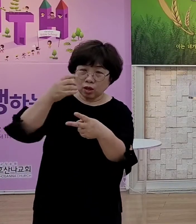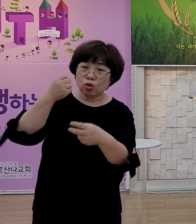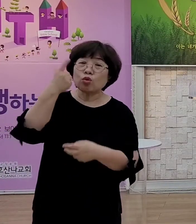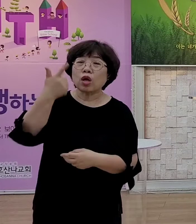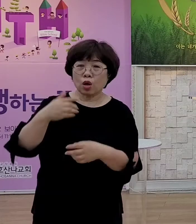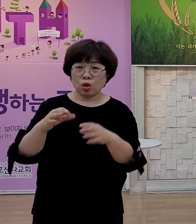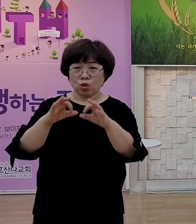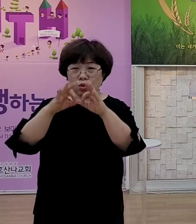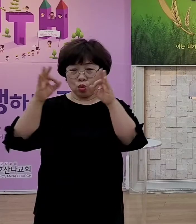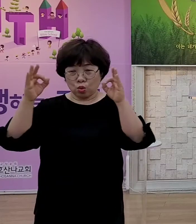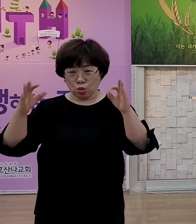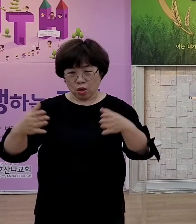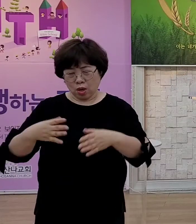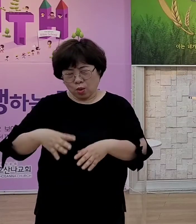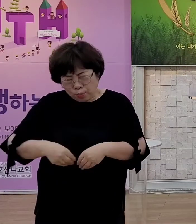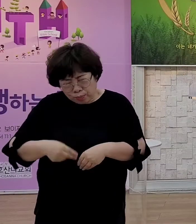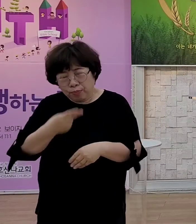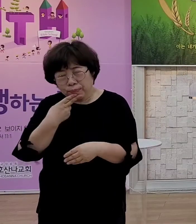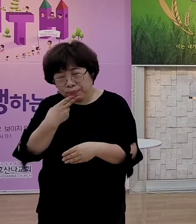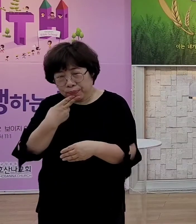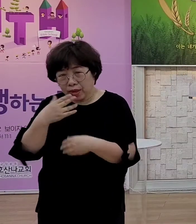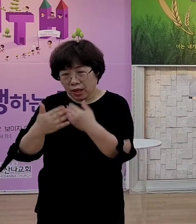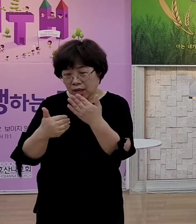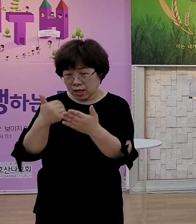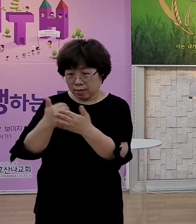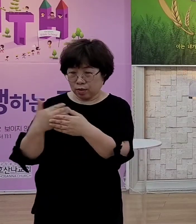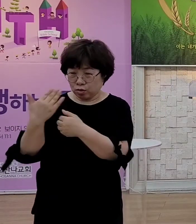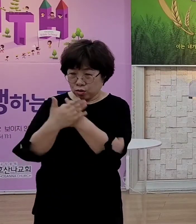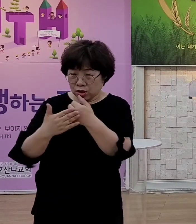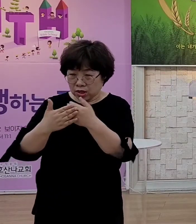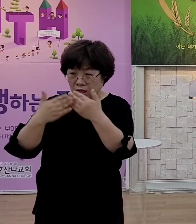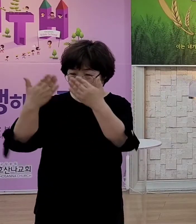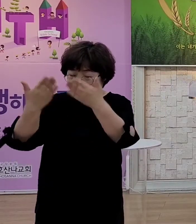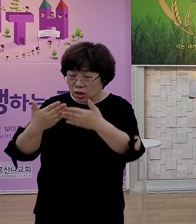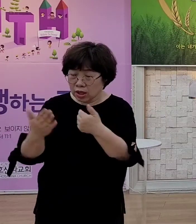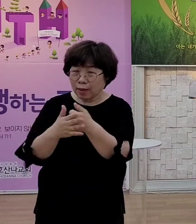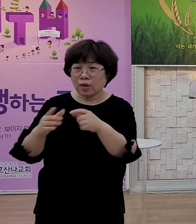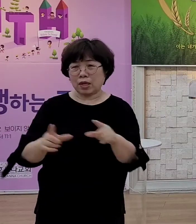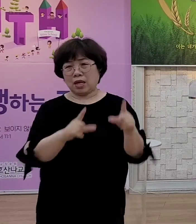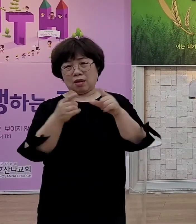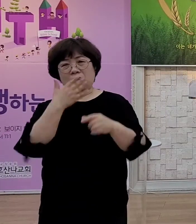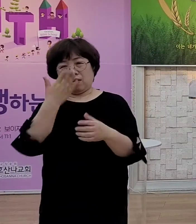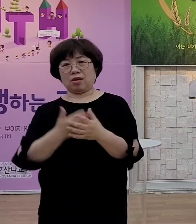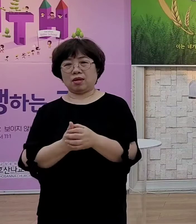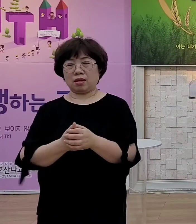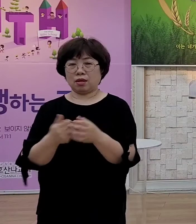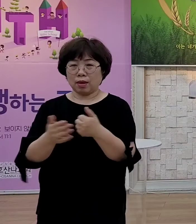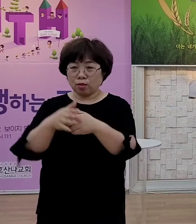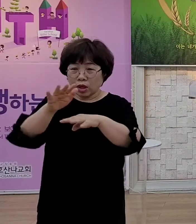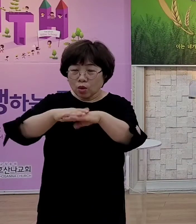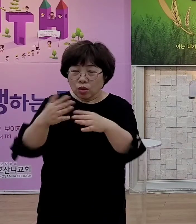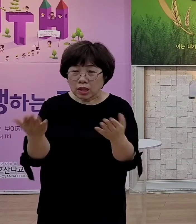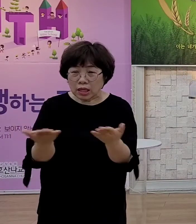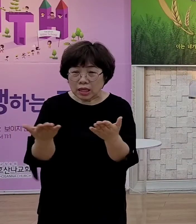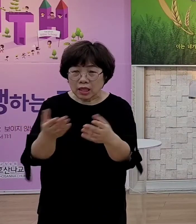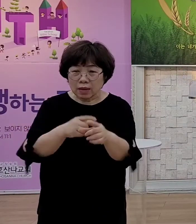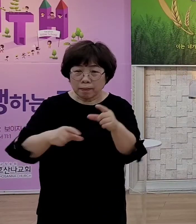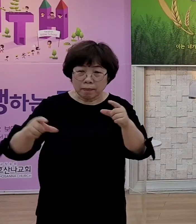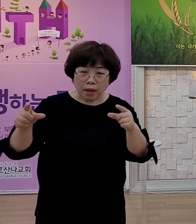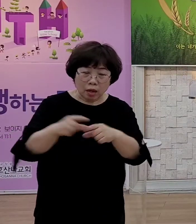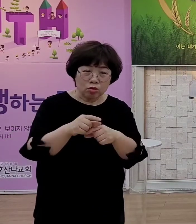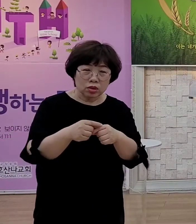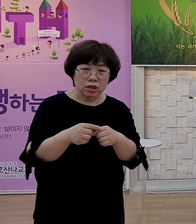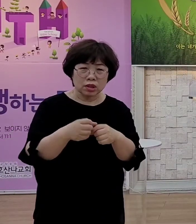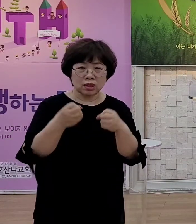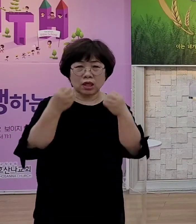않았어요. 하나님 주신 은혜로 살았단 말이죠. 그래서 이 농사와 대처할 만한 우리 오늘 직업이에요. 이